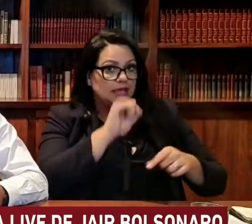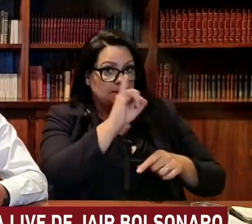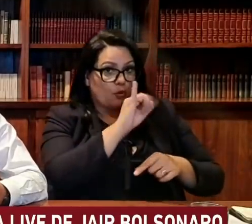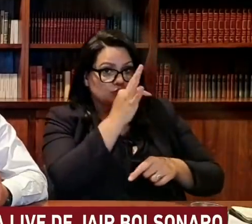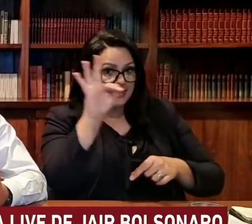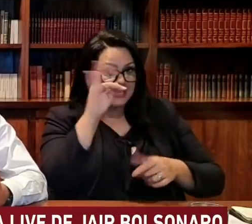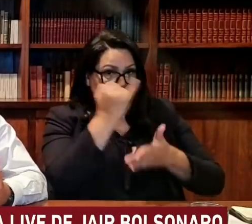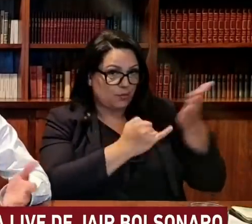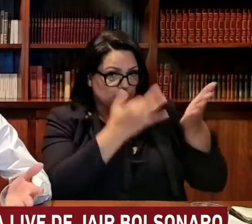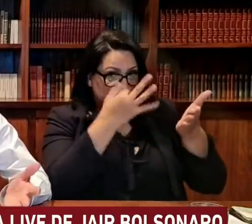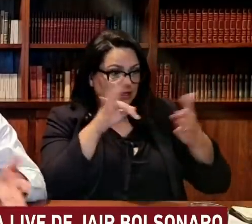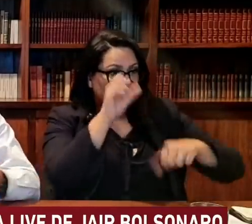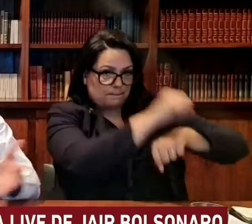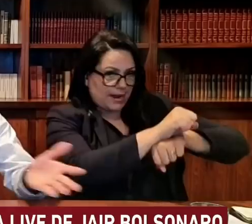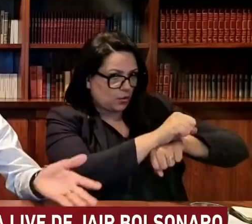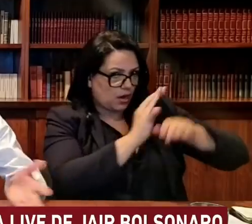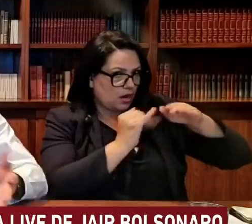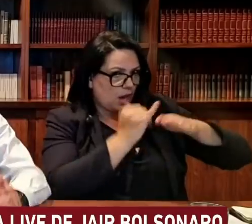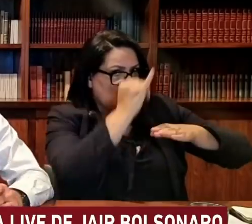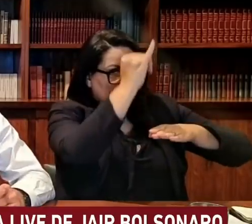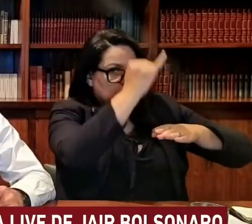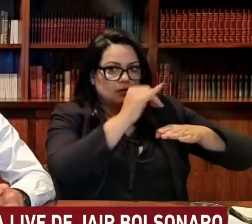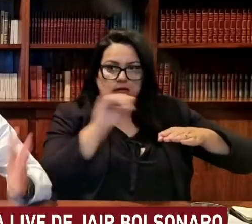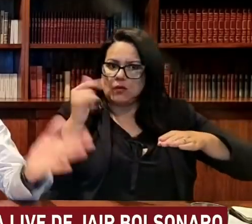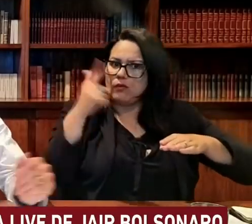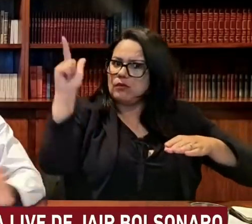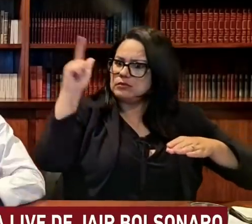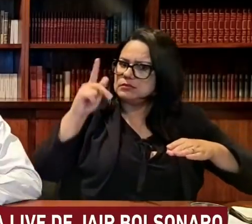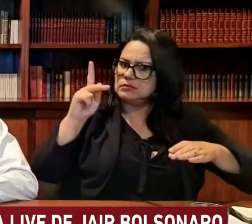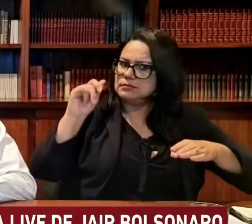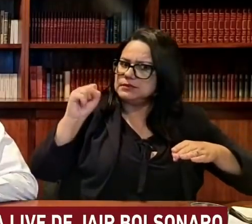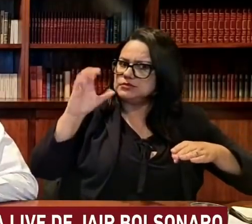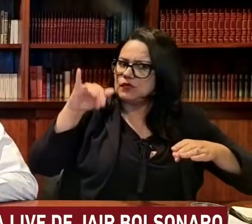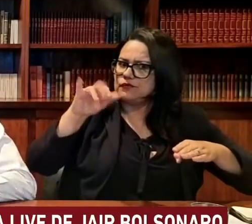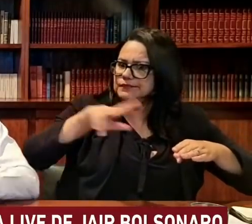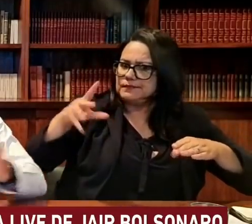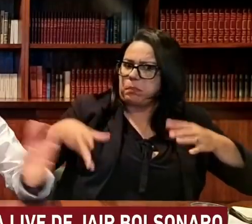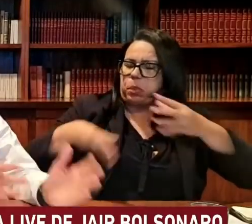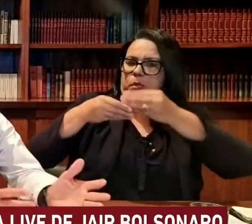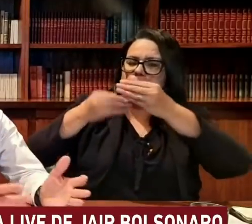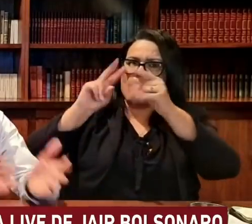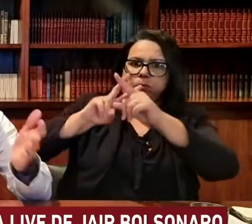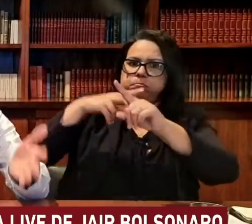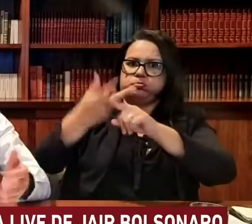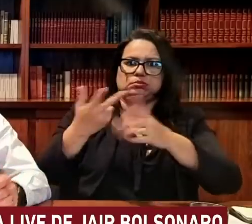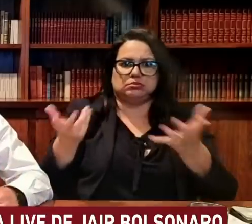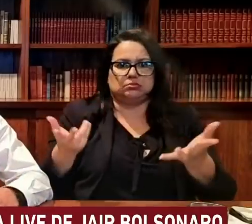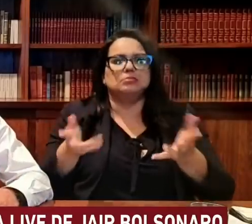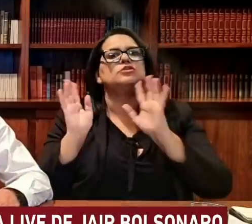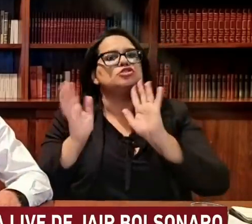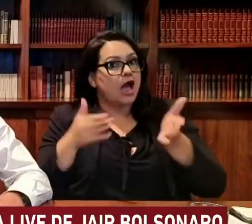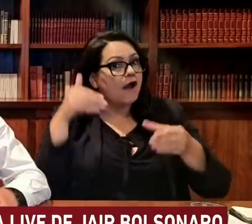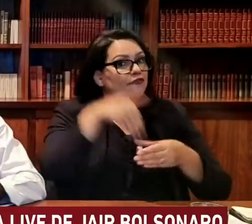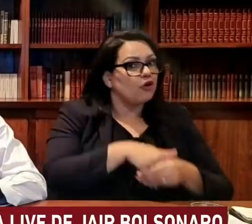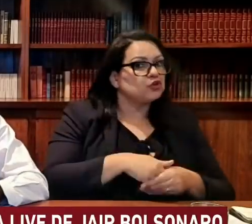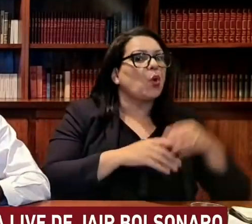a forma como ele é cobrado. Esse projeto aprovado na Câmara, no Senado, com alterações, voltou para a Câmara, deve ser votado hoje à